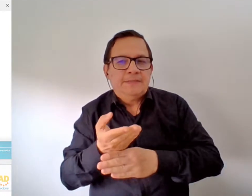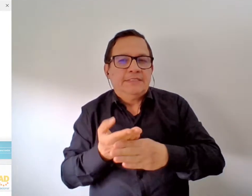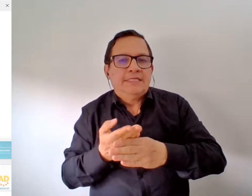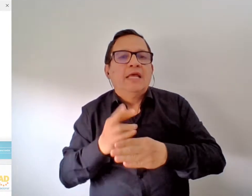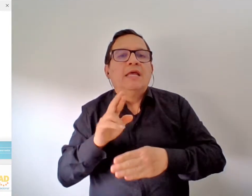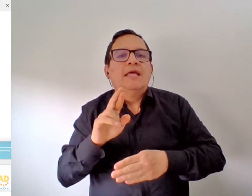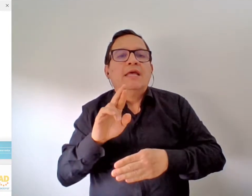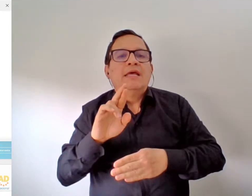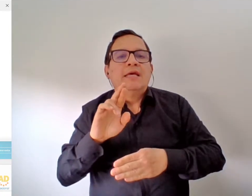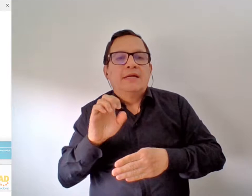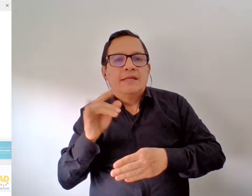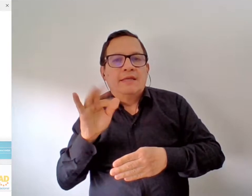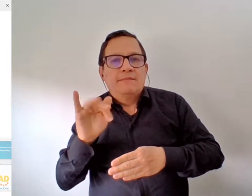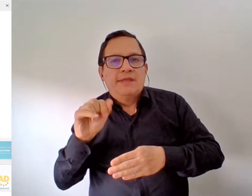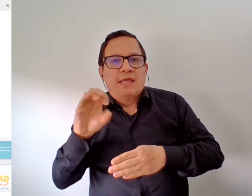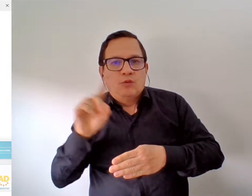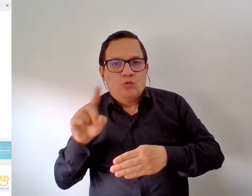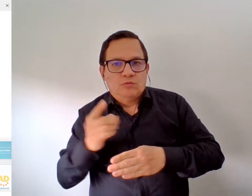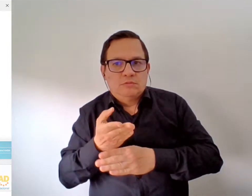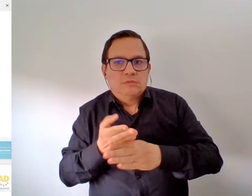Requerimientos UNADSoft.